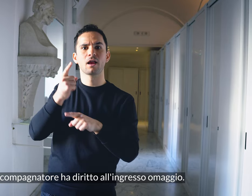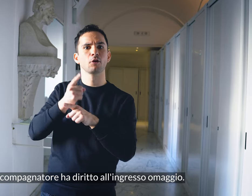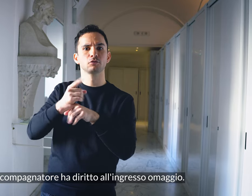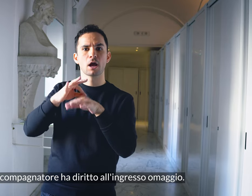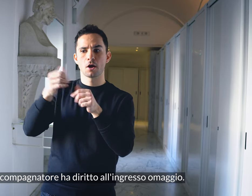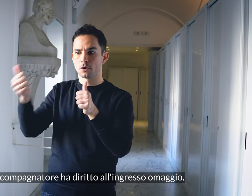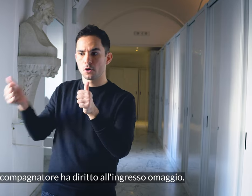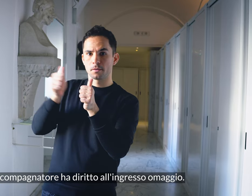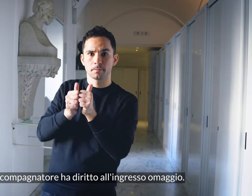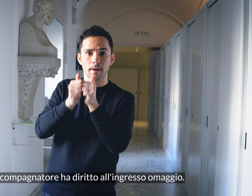'ingresso omaggio.